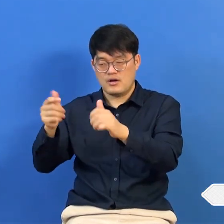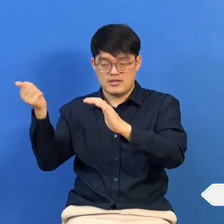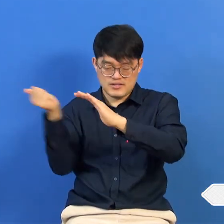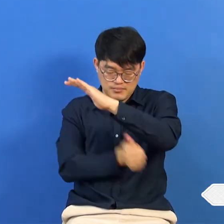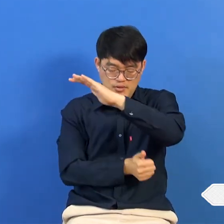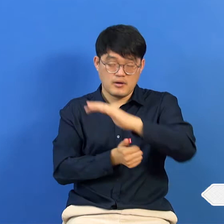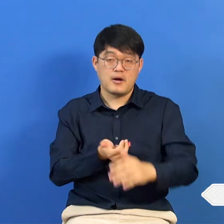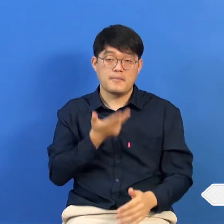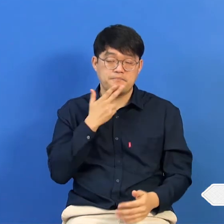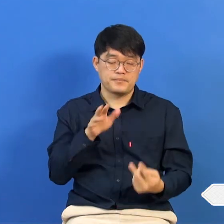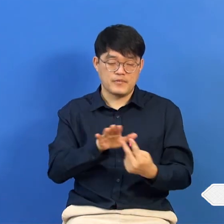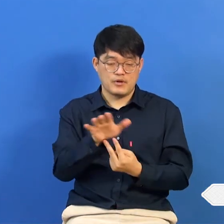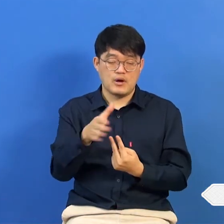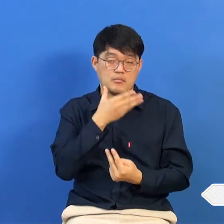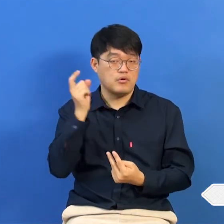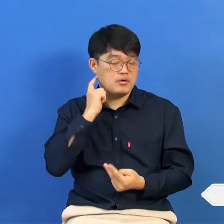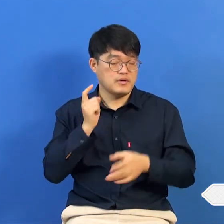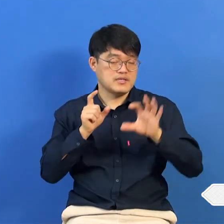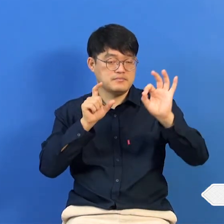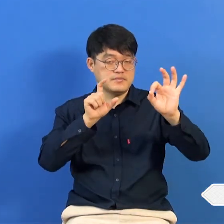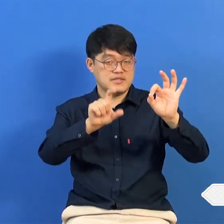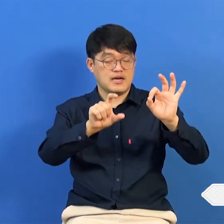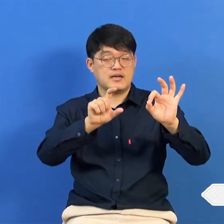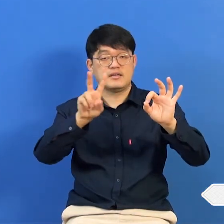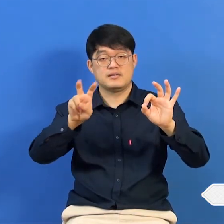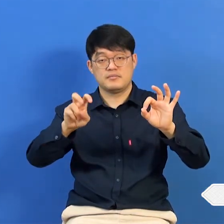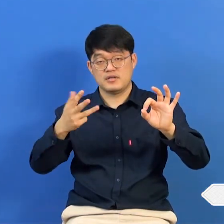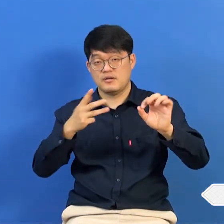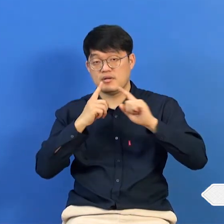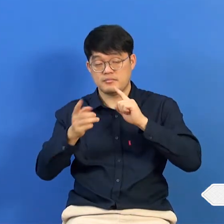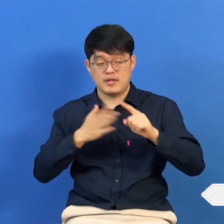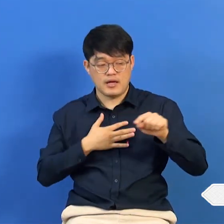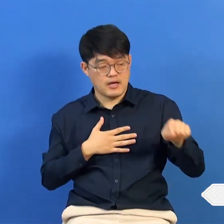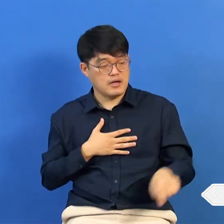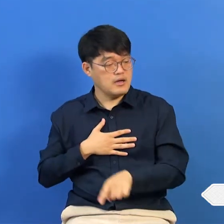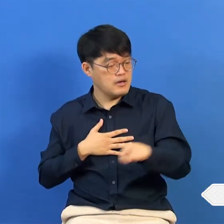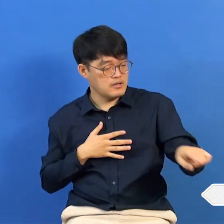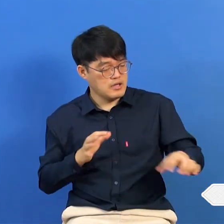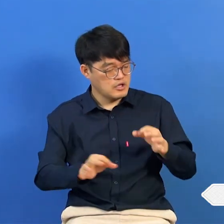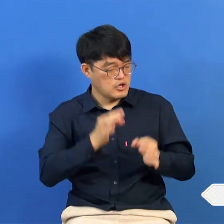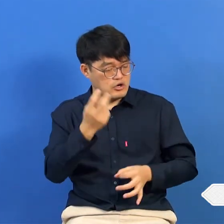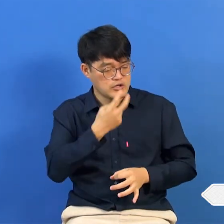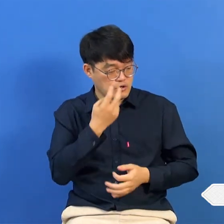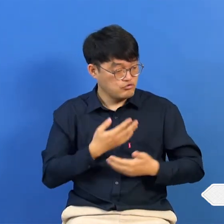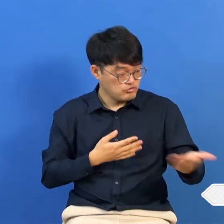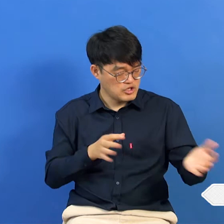요한복음 10장 28절에 내가 그들에게 영생을 주노니 영원히